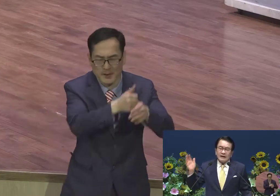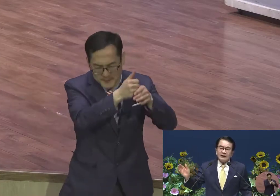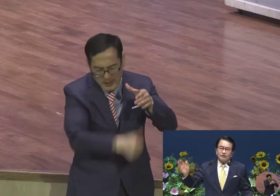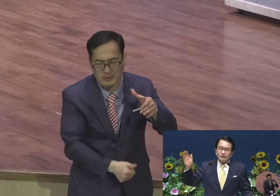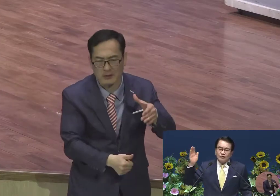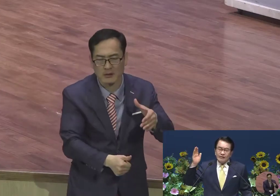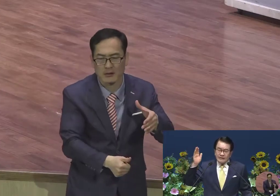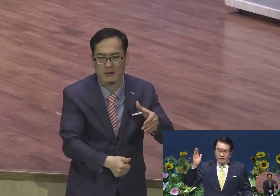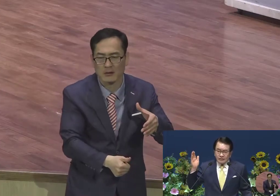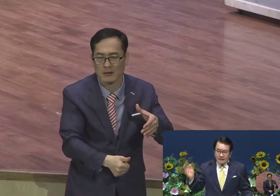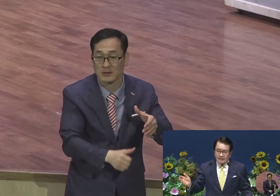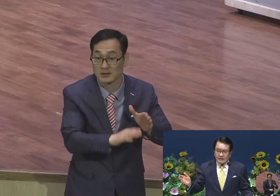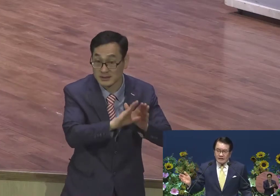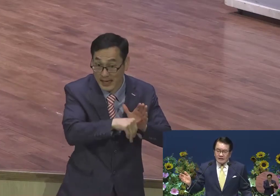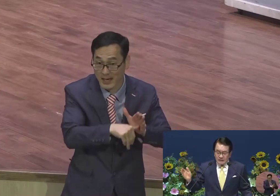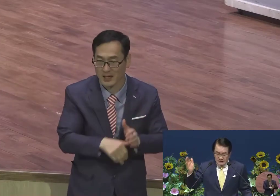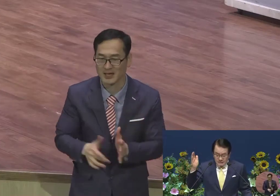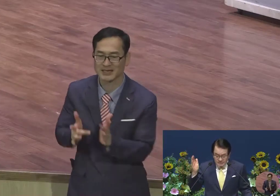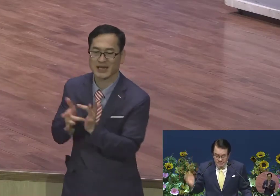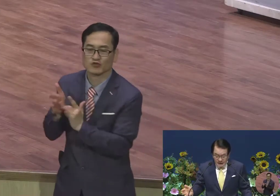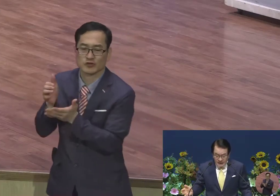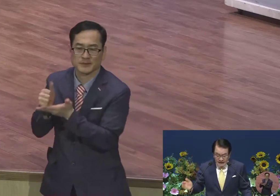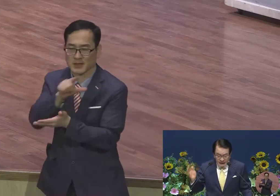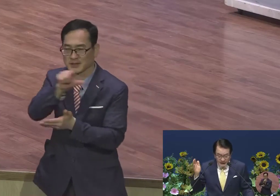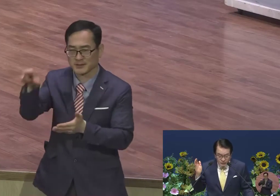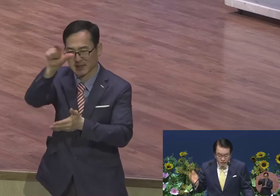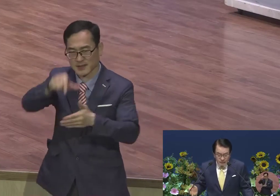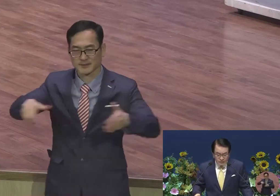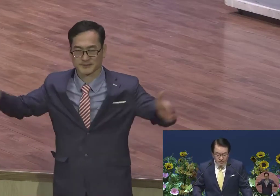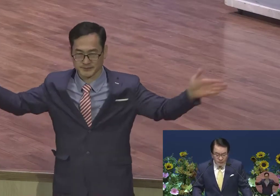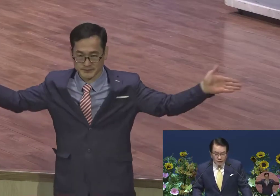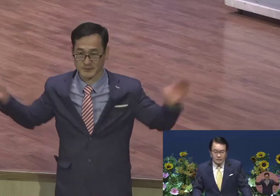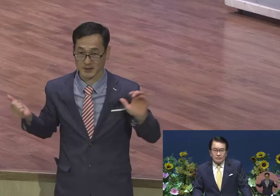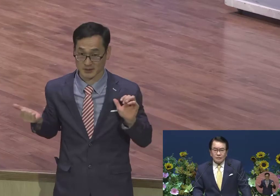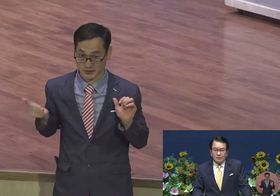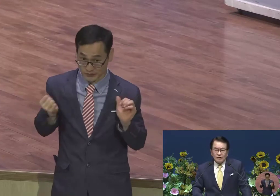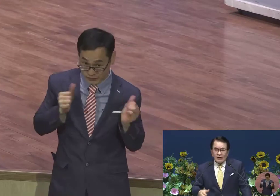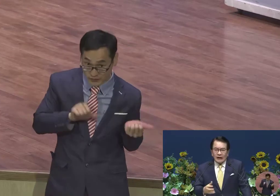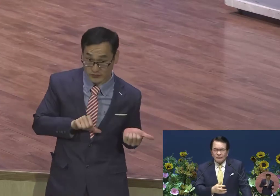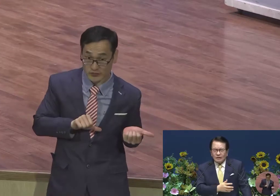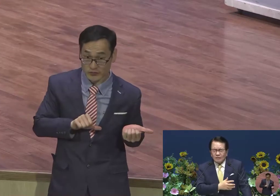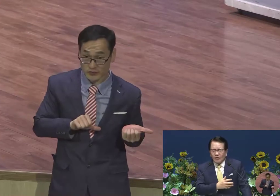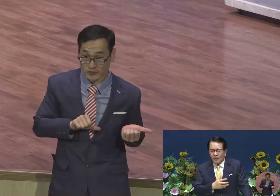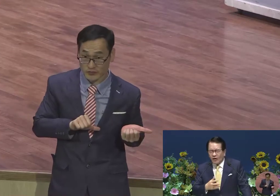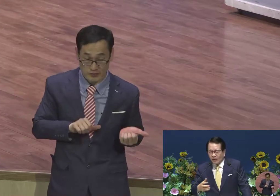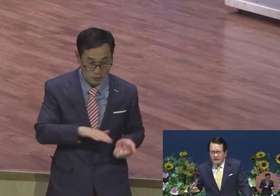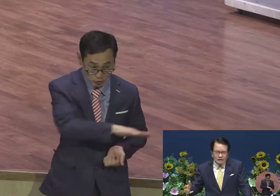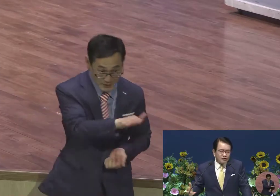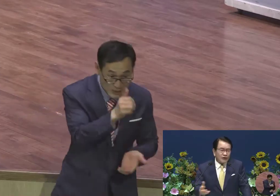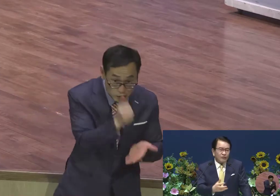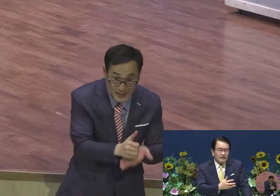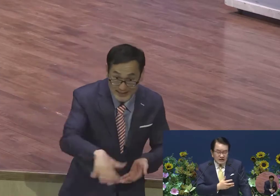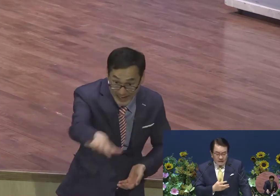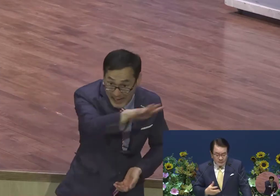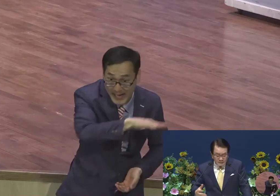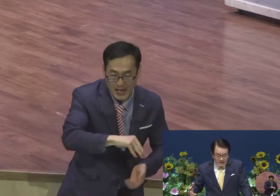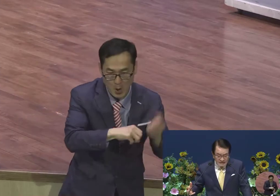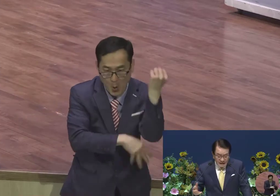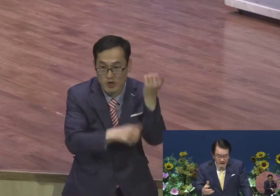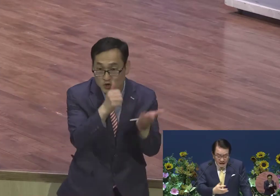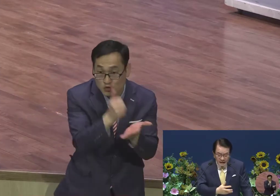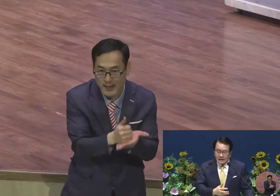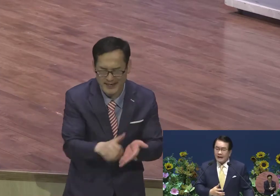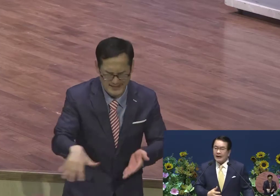예수 그시도께서 십자가에 달려 죽으심으로 우리가 가지고 있는 모든 죄 원죄